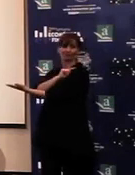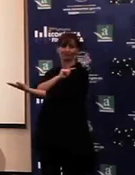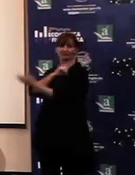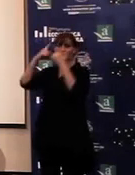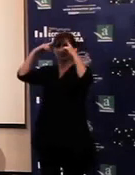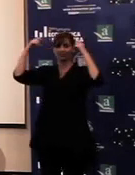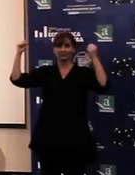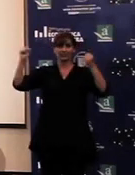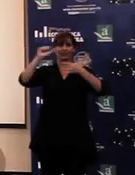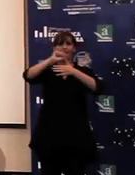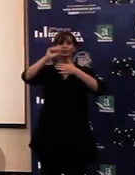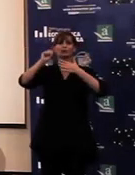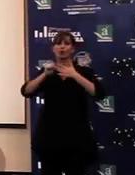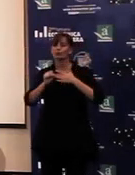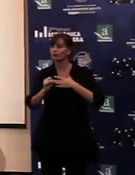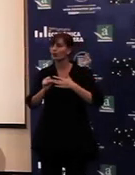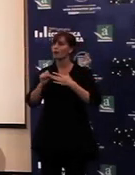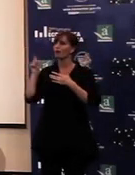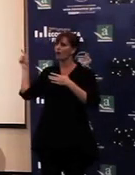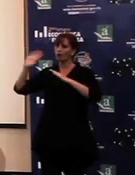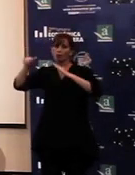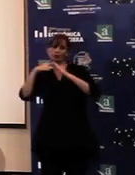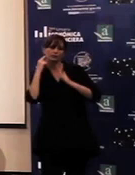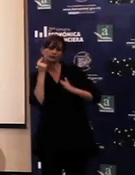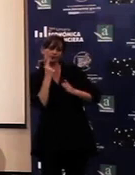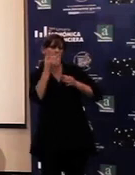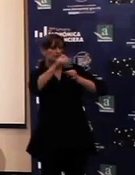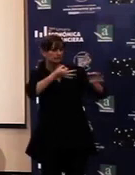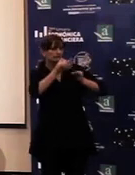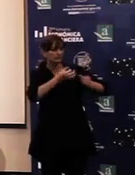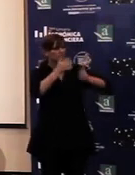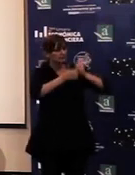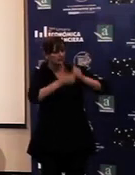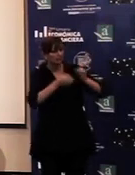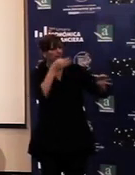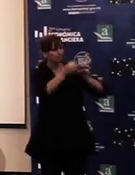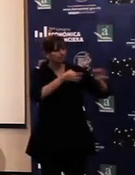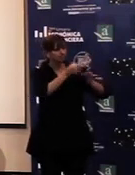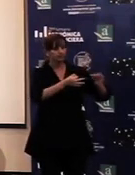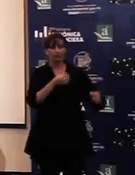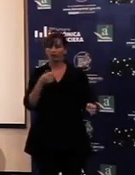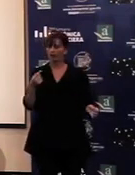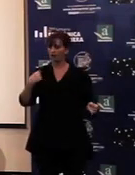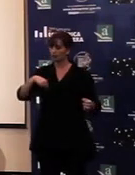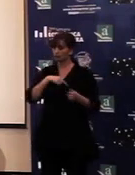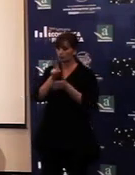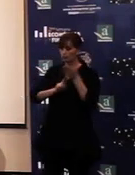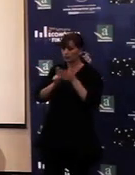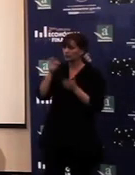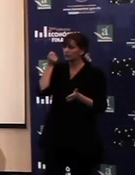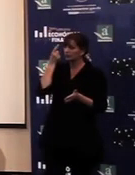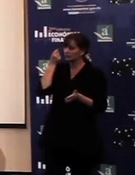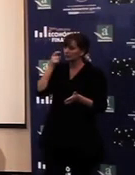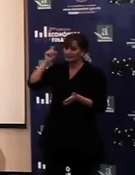situación de la comunidad de sordo. Y nosotros llegamos a una conclusión de que era importante cumplir